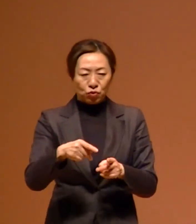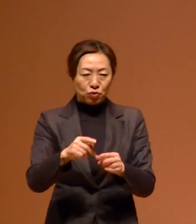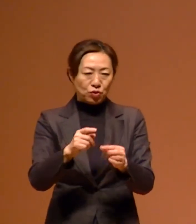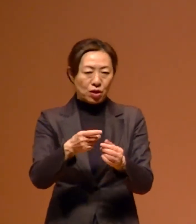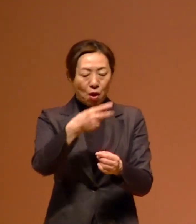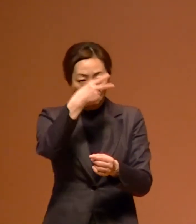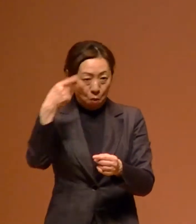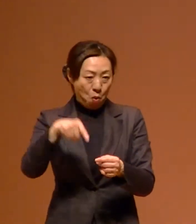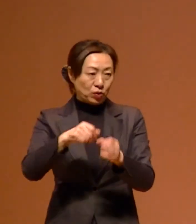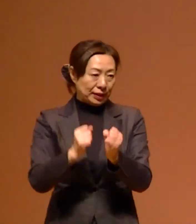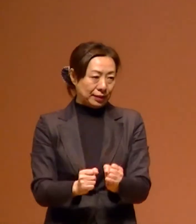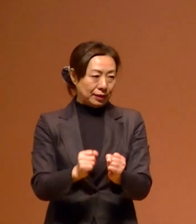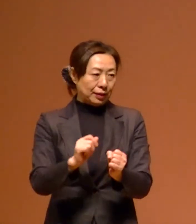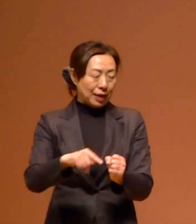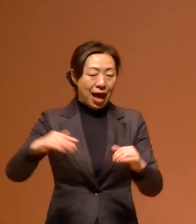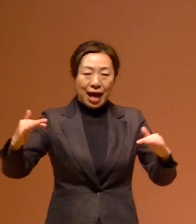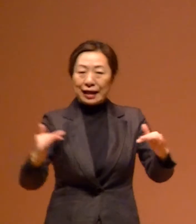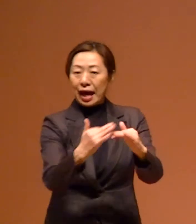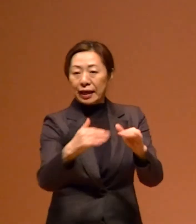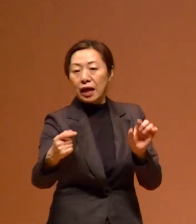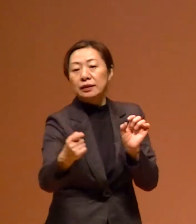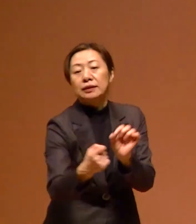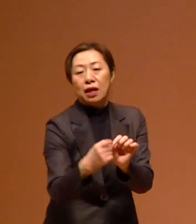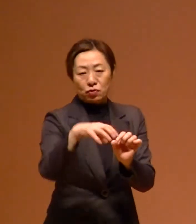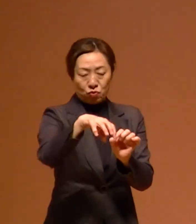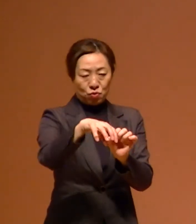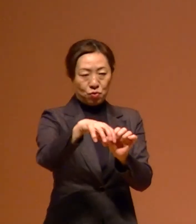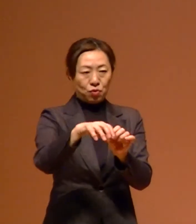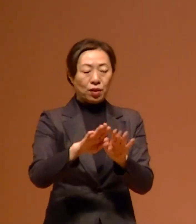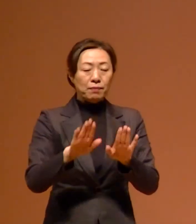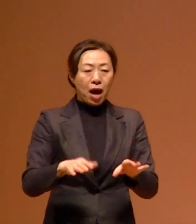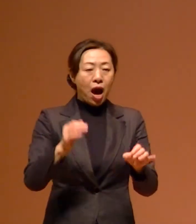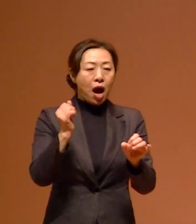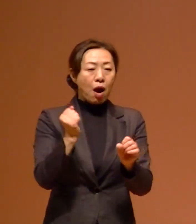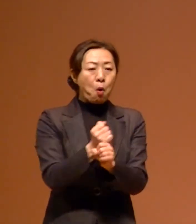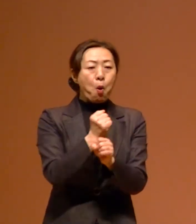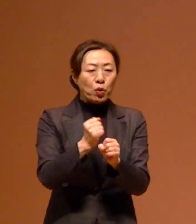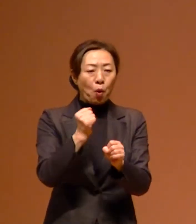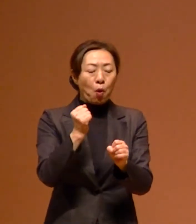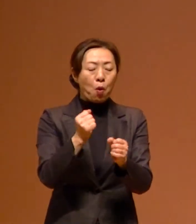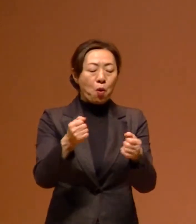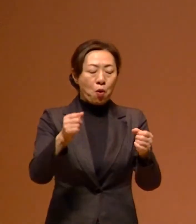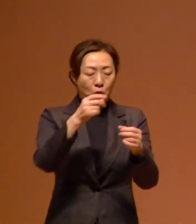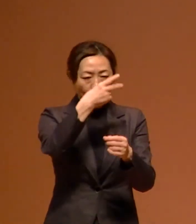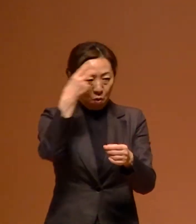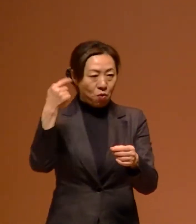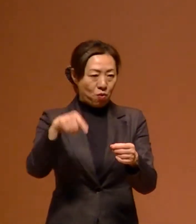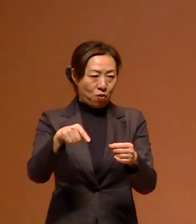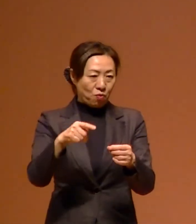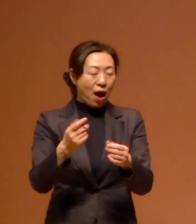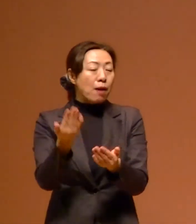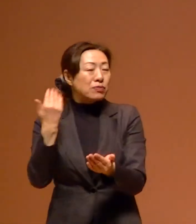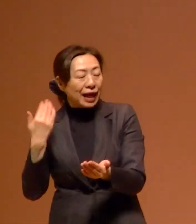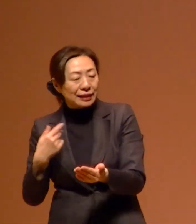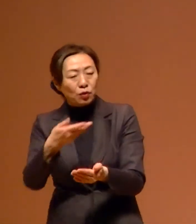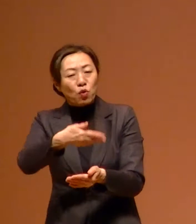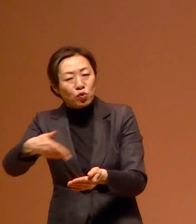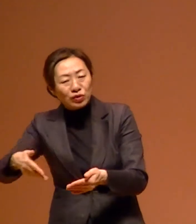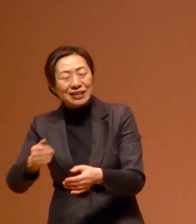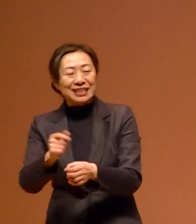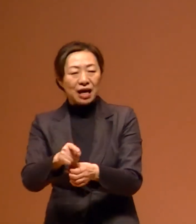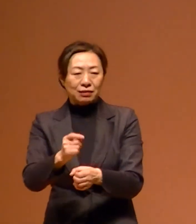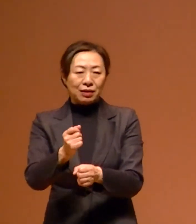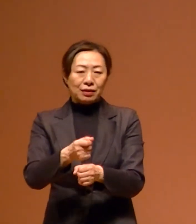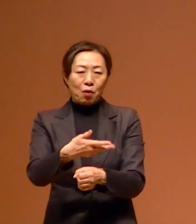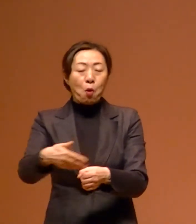近くで、元今は工業高校というのは普通高校なんですけど、昔の水産高校だったので海岸の